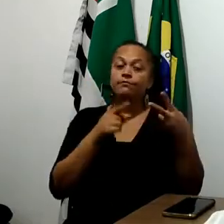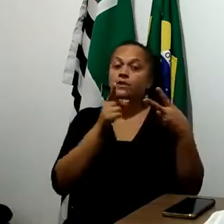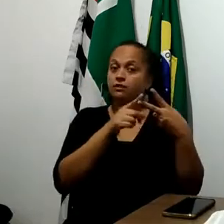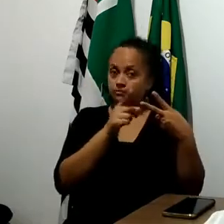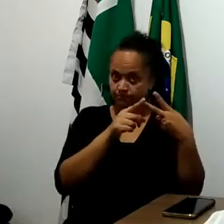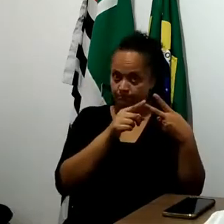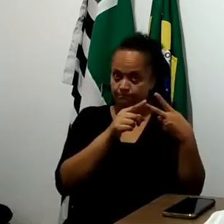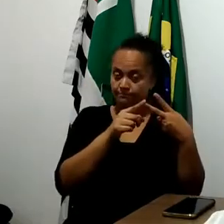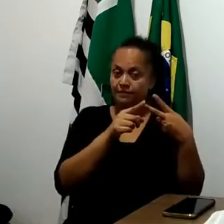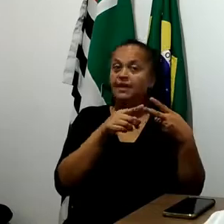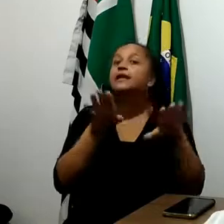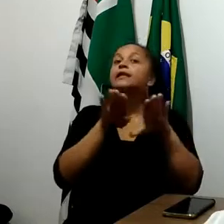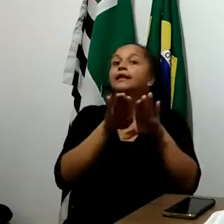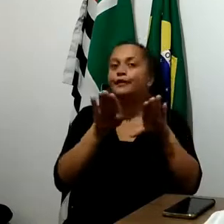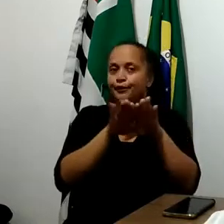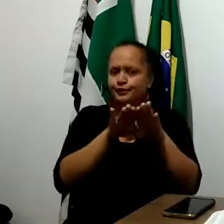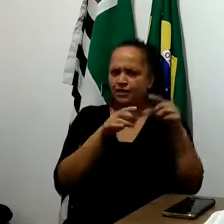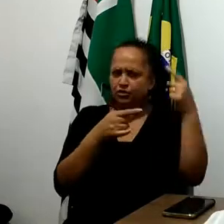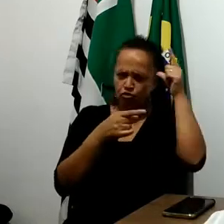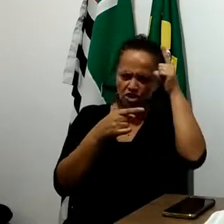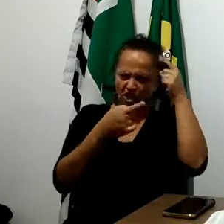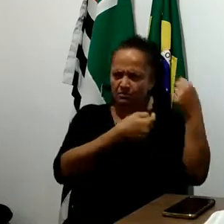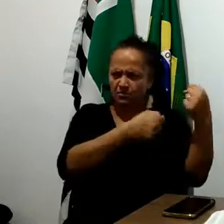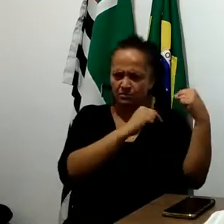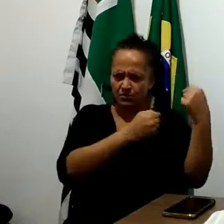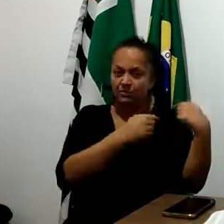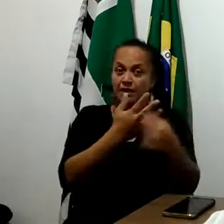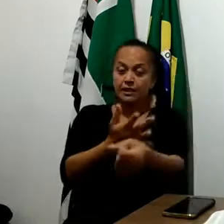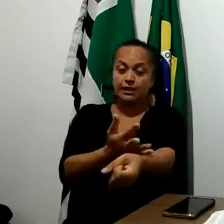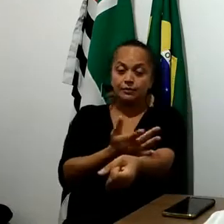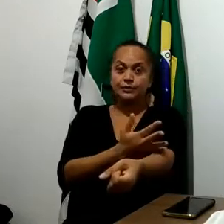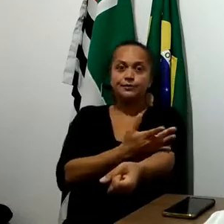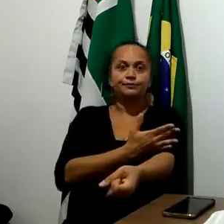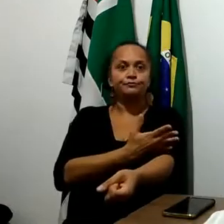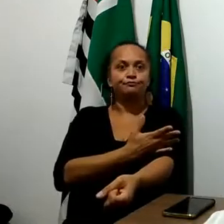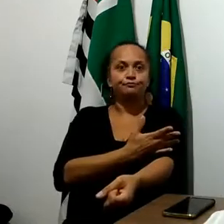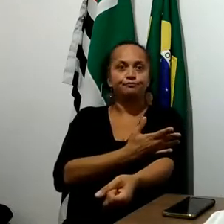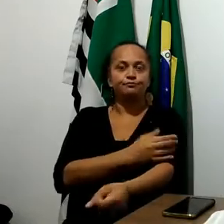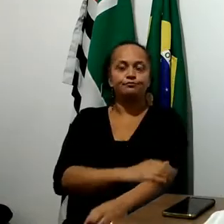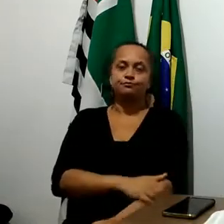é a nossa emoção, que essa é pior ainda,